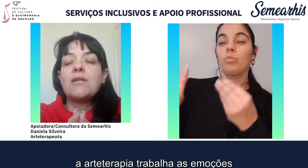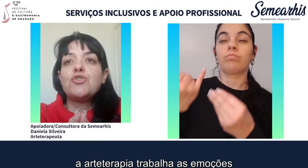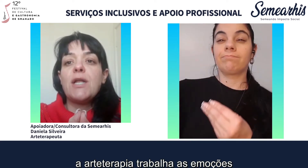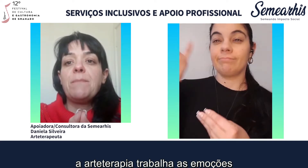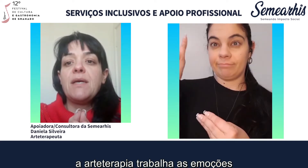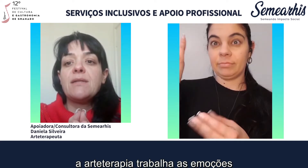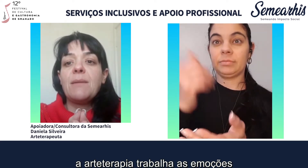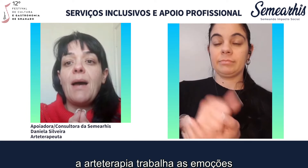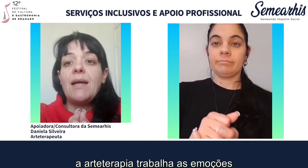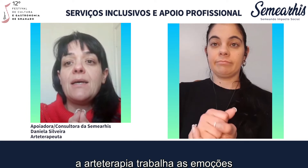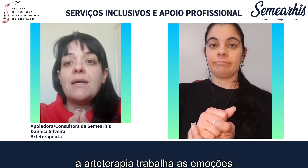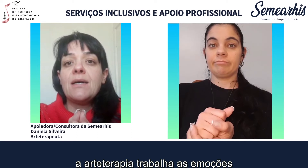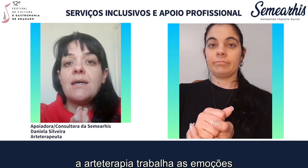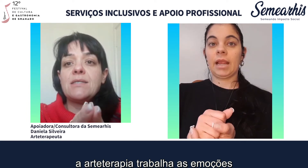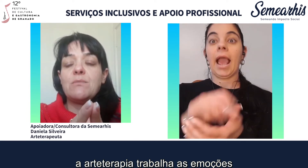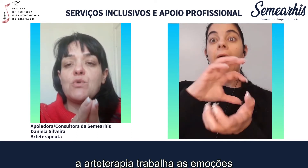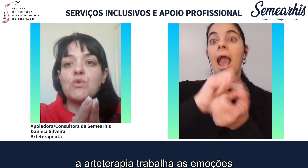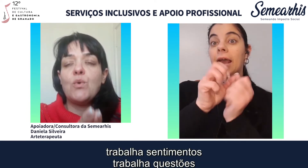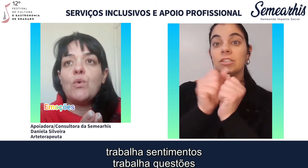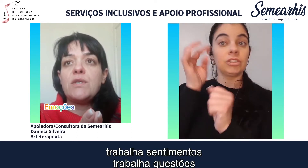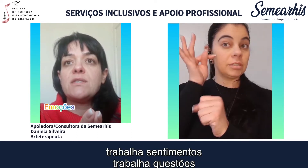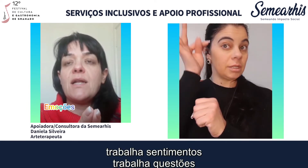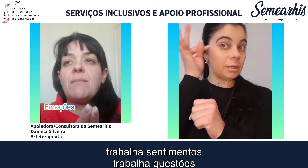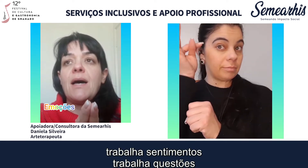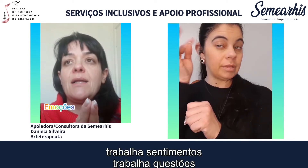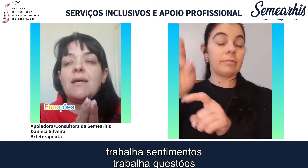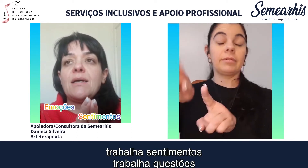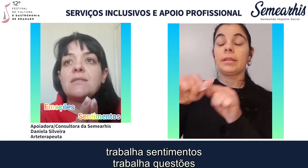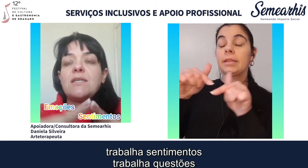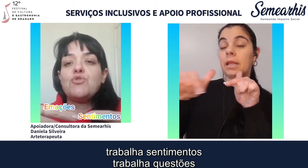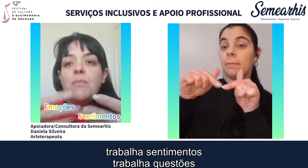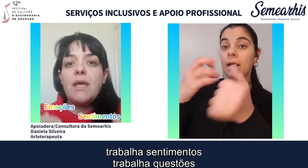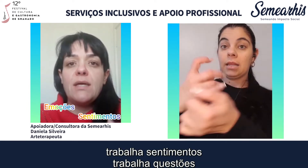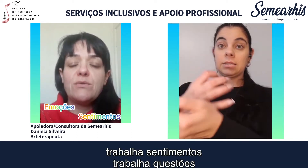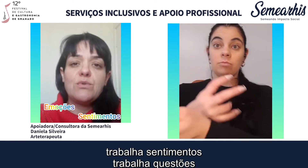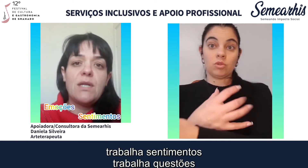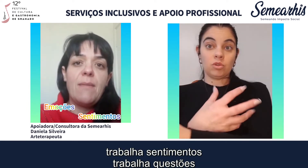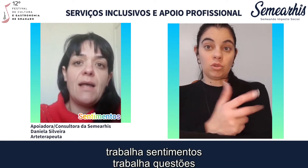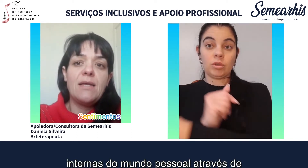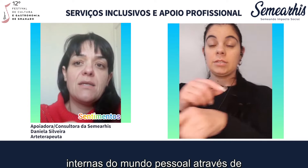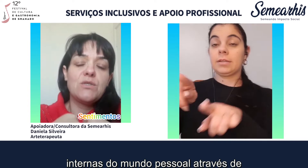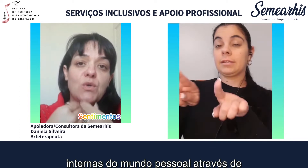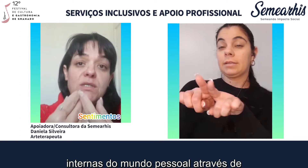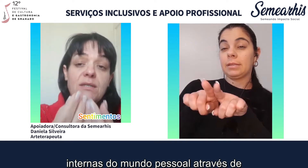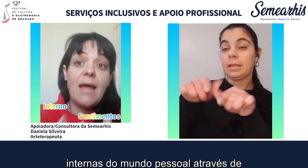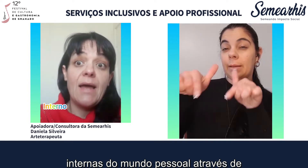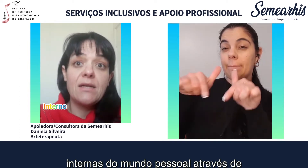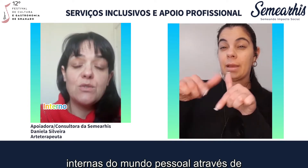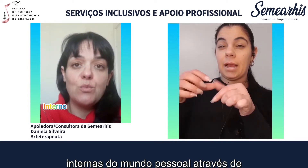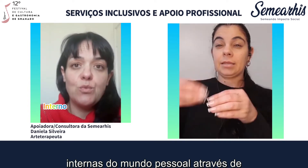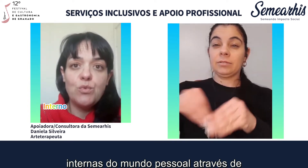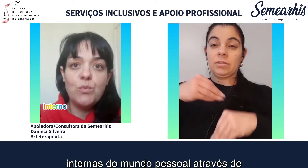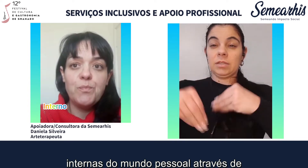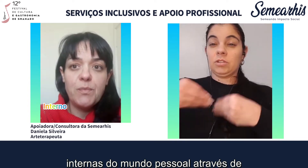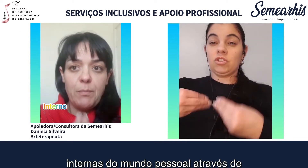A arteterapia trabalha as emoções, trabalha sentimentos, trabalha questões internas